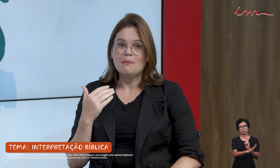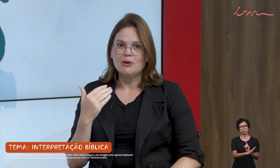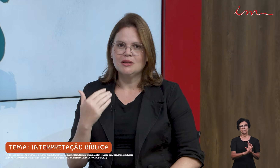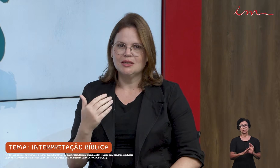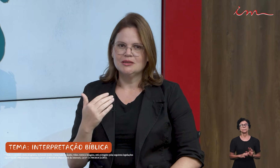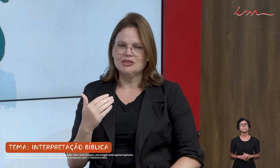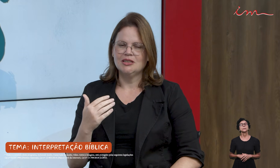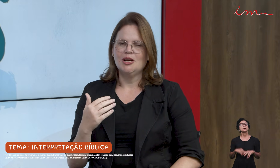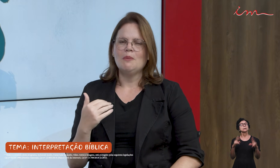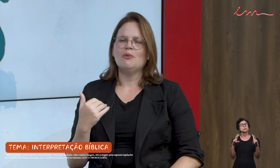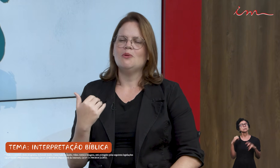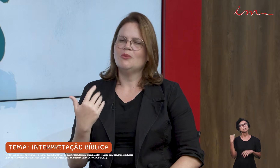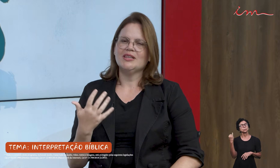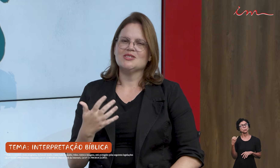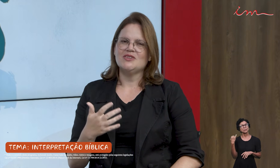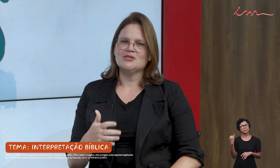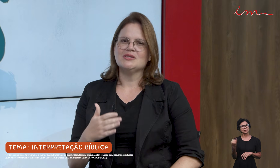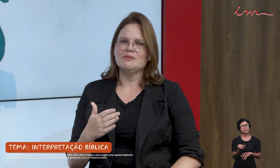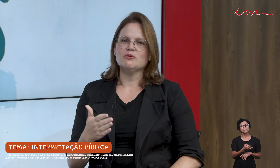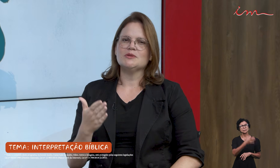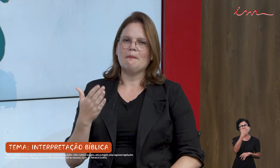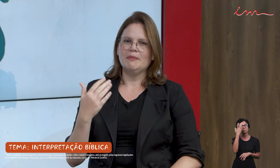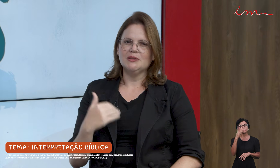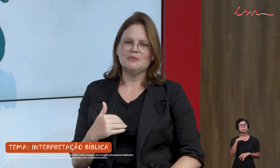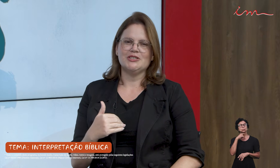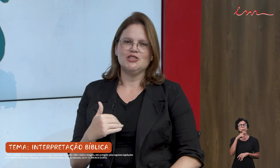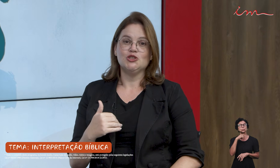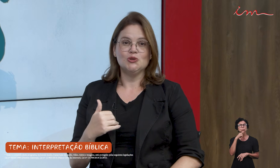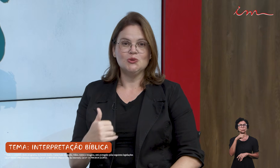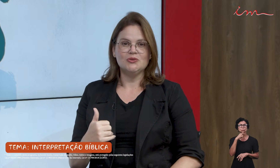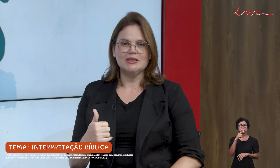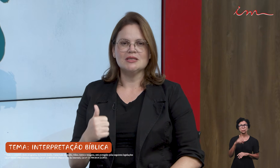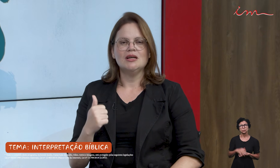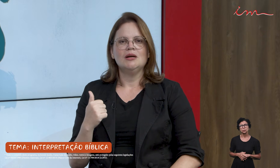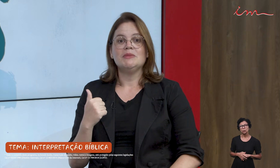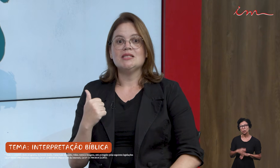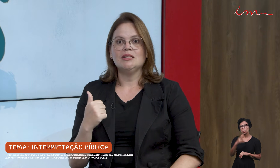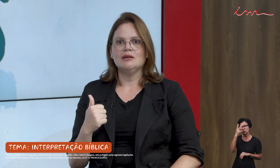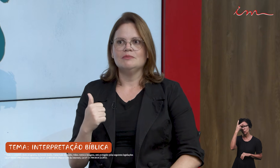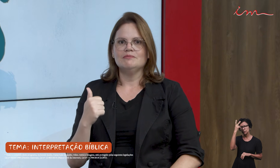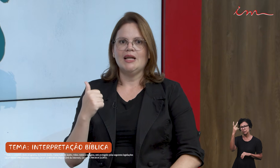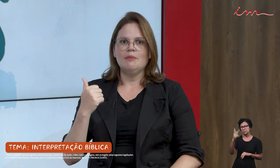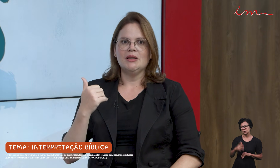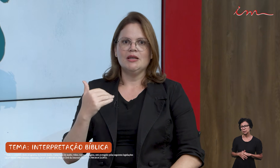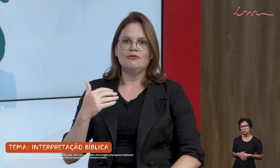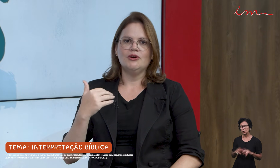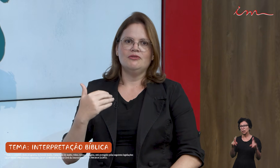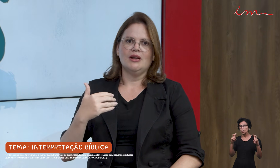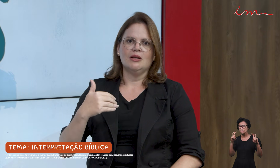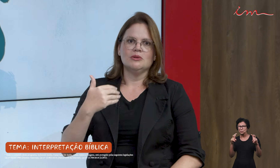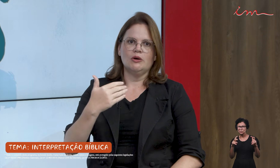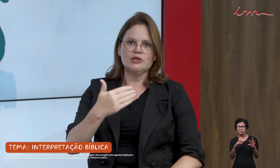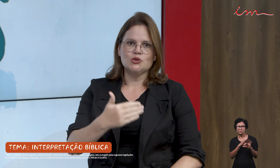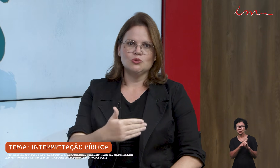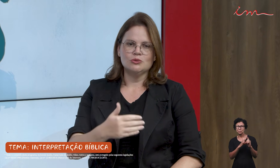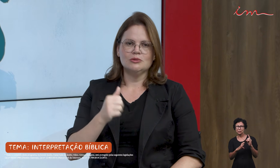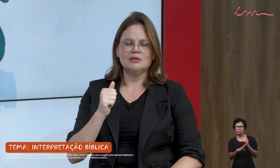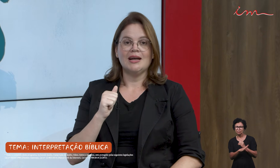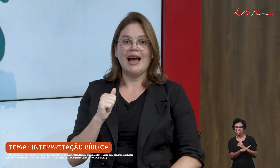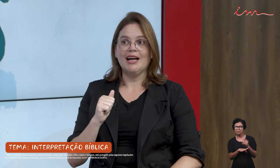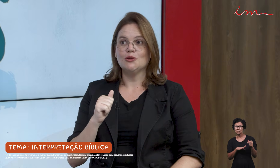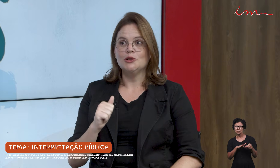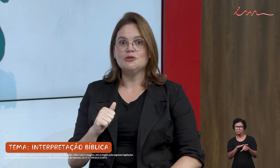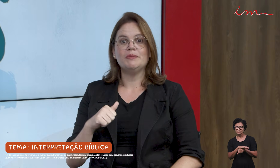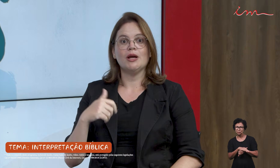tema importante, por muitas vezes os irmãos mandam para a gente dúvidas. Priscila, na EBD foi falado tal